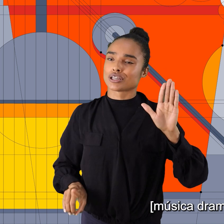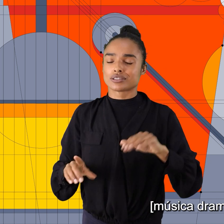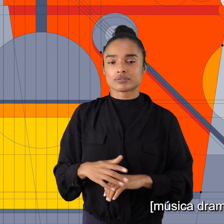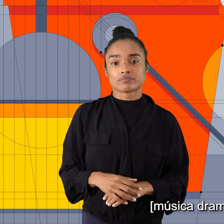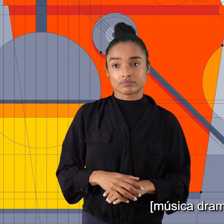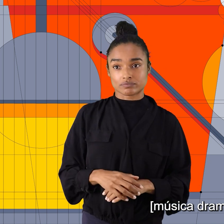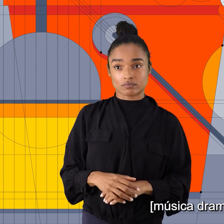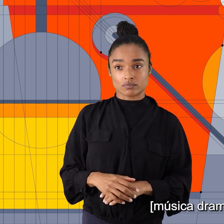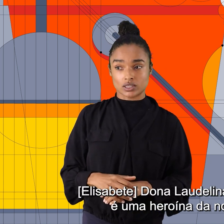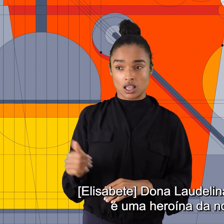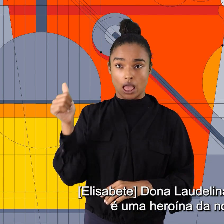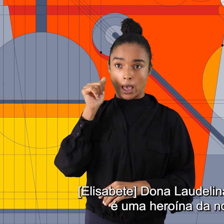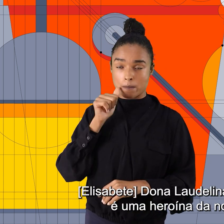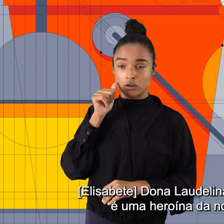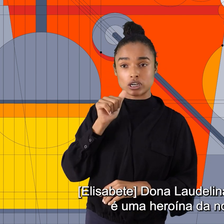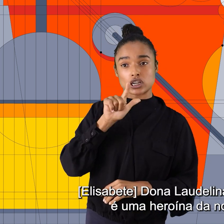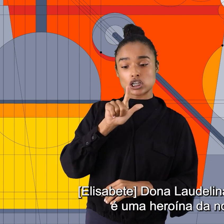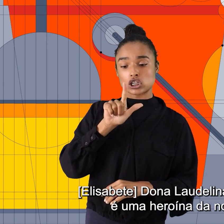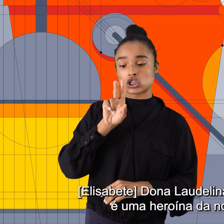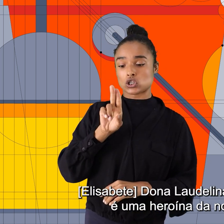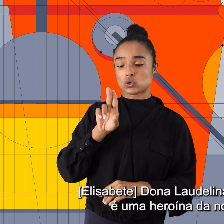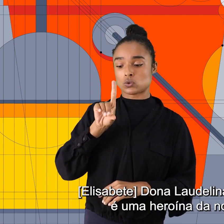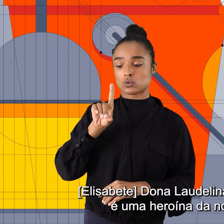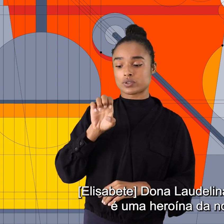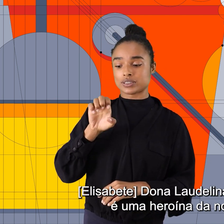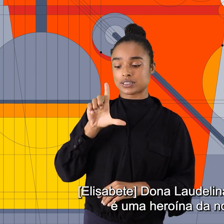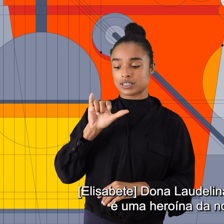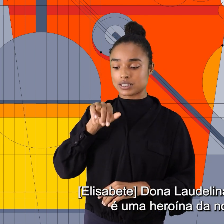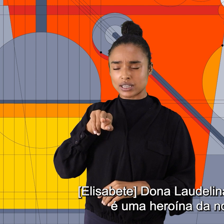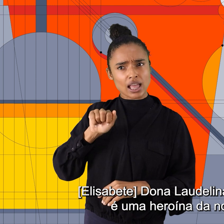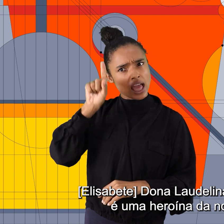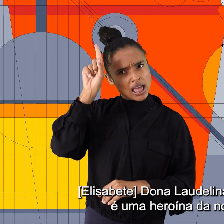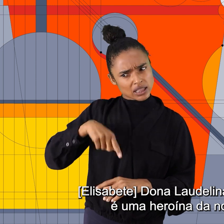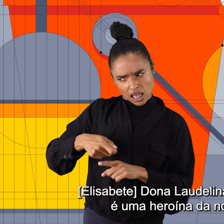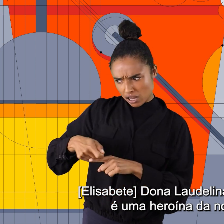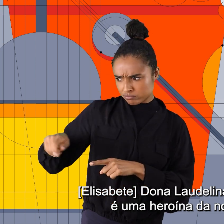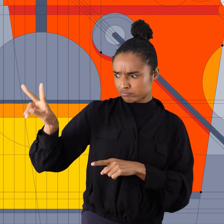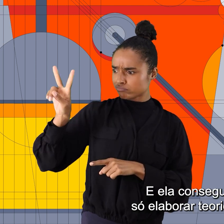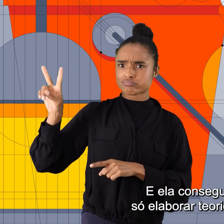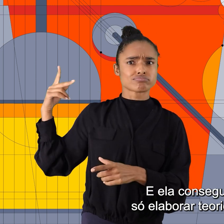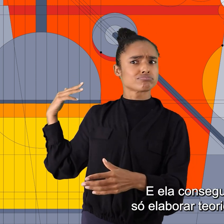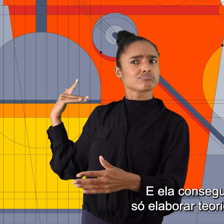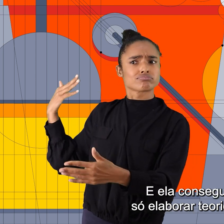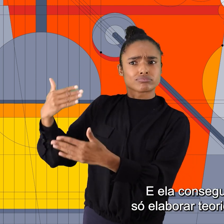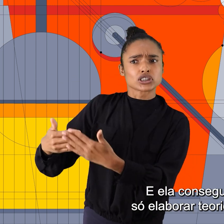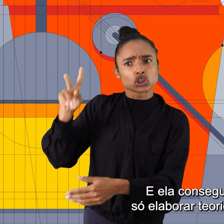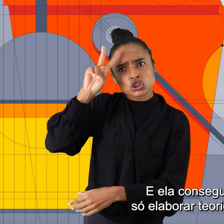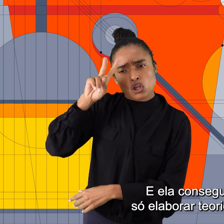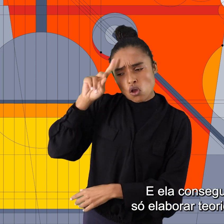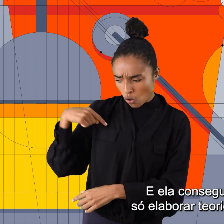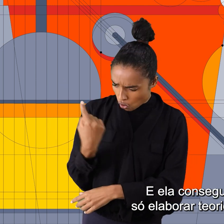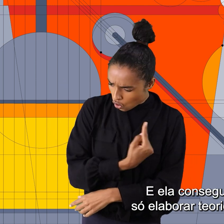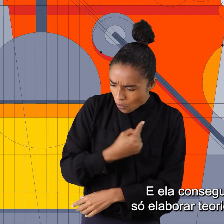direitos. Dona Laudelina de Campos Melo é uma heroína da nossa história. Ela